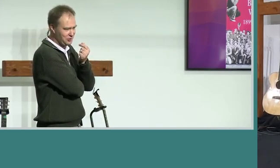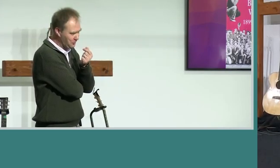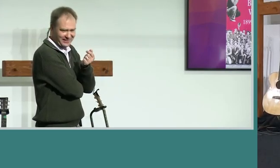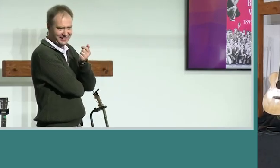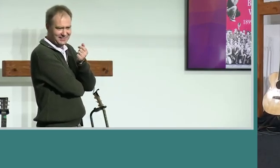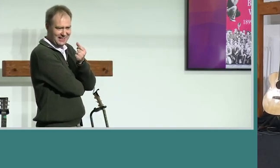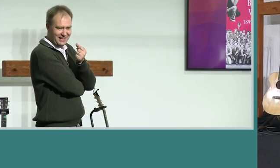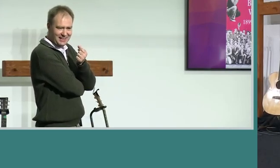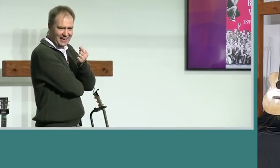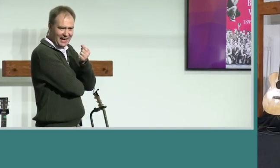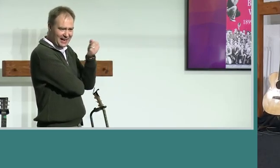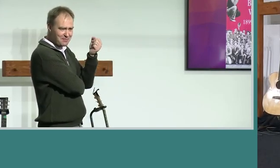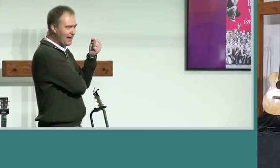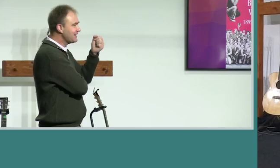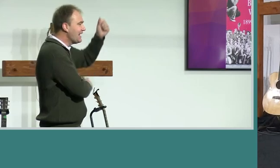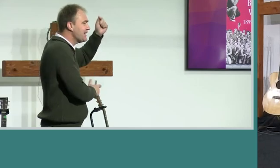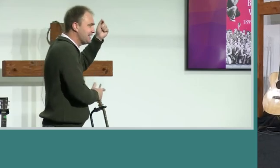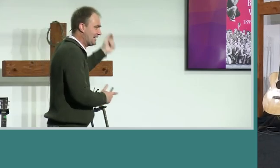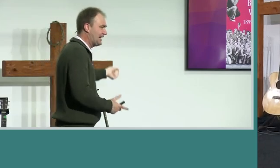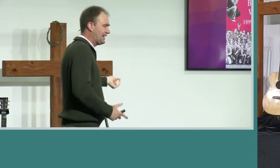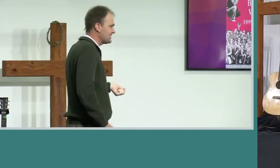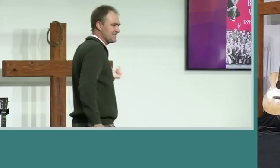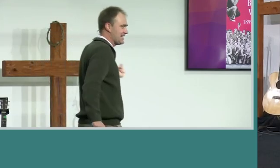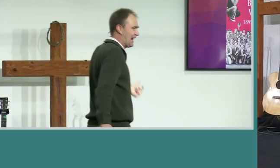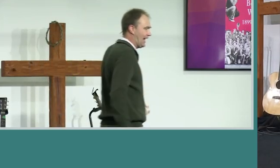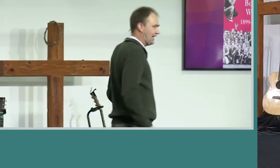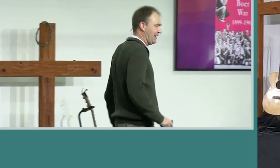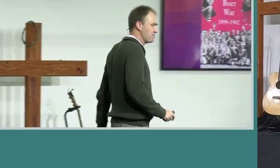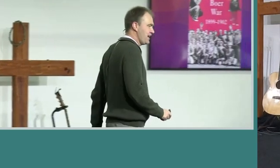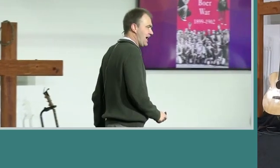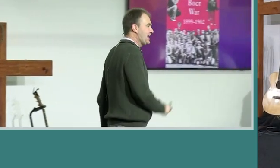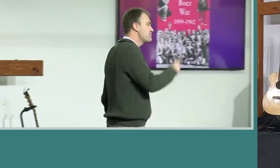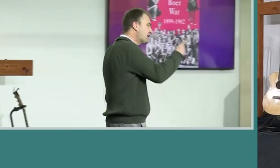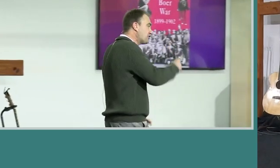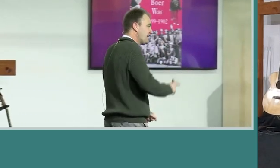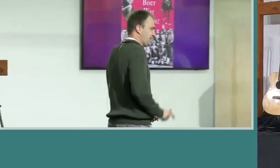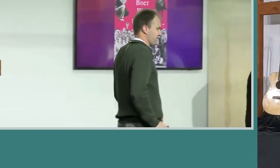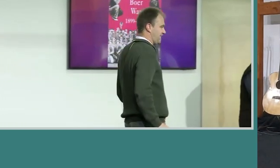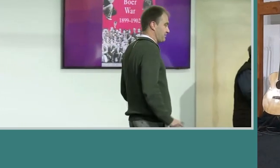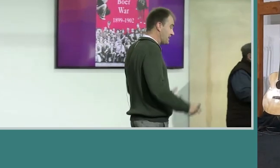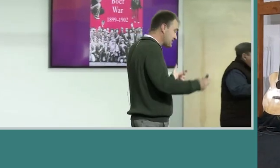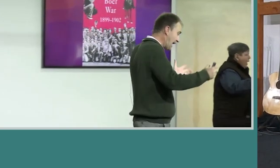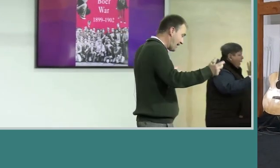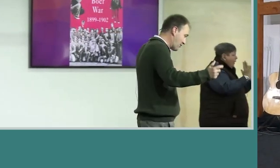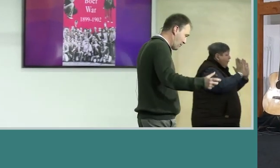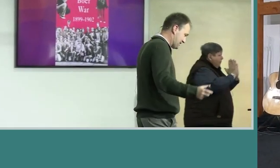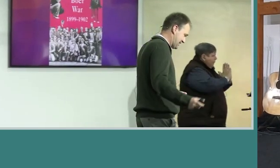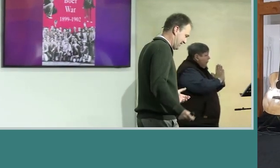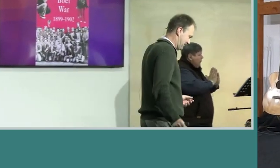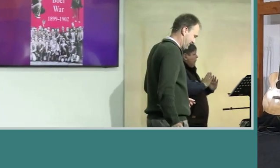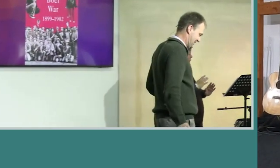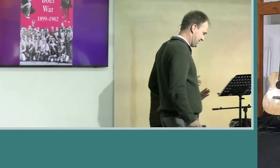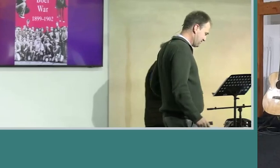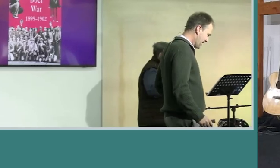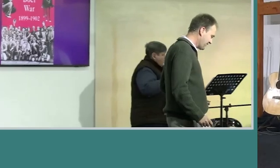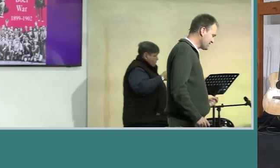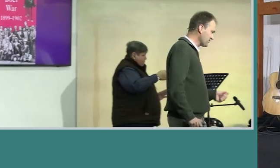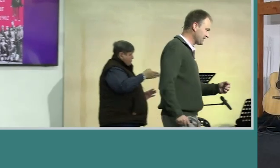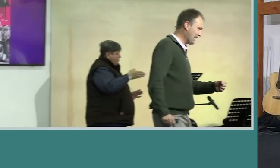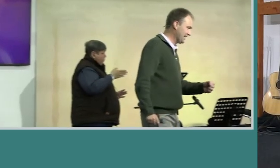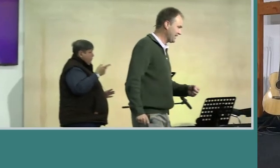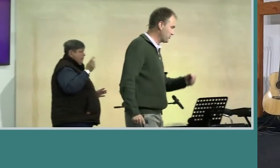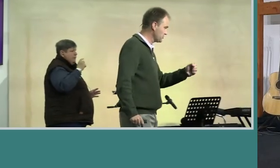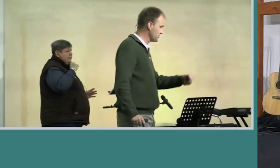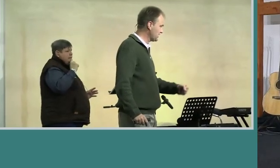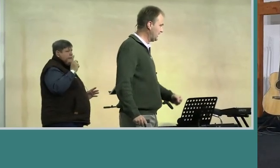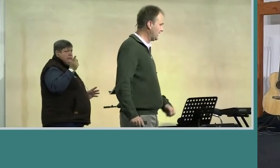mekaar dood en ek denk hy het geklik iets is die reg nie en hy bid toe hierdie gebed en dit is rare opgeskryf geweest ek wees ook